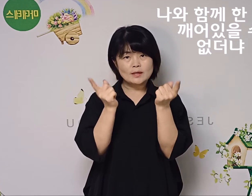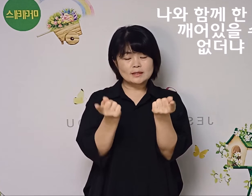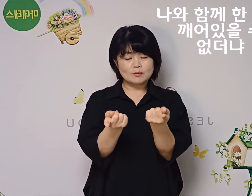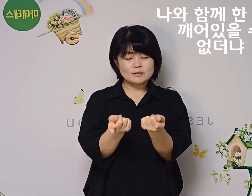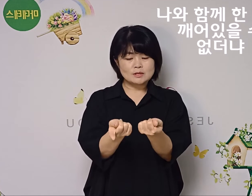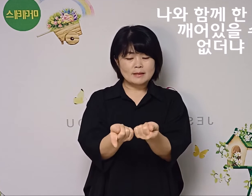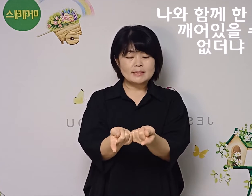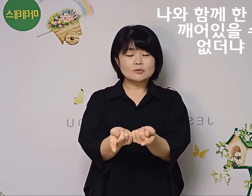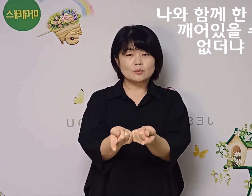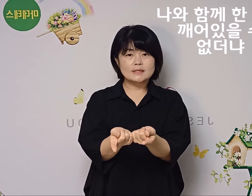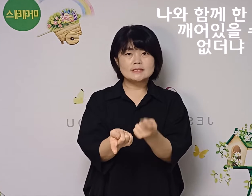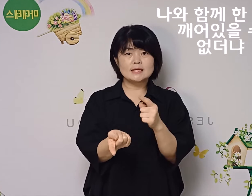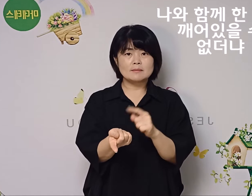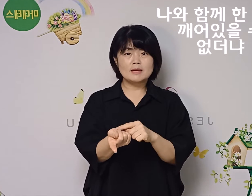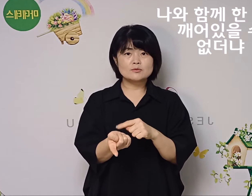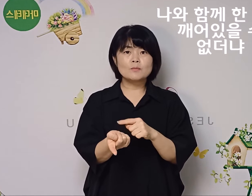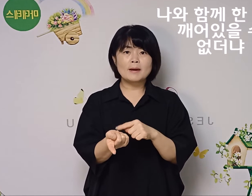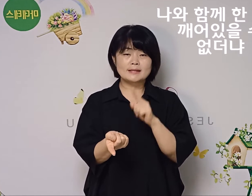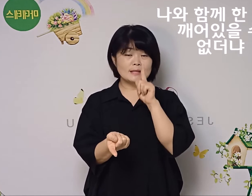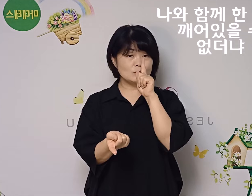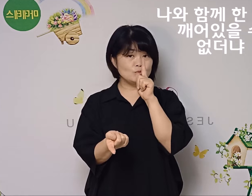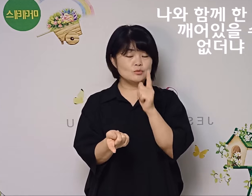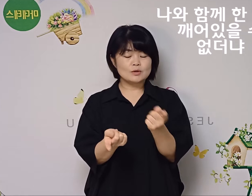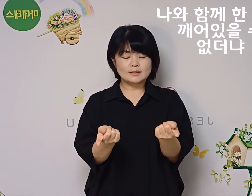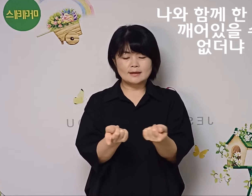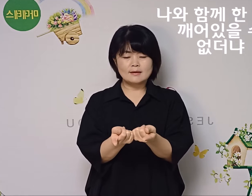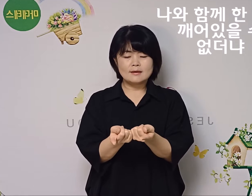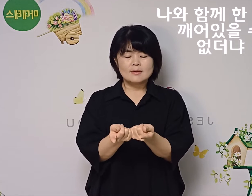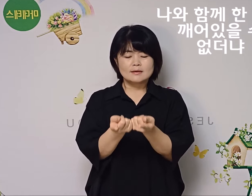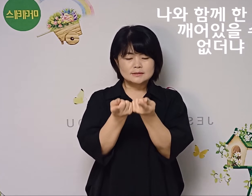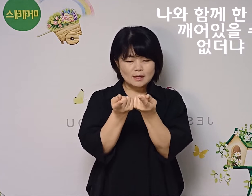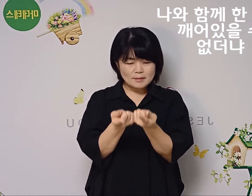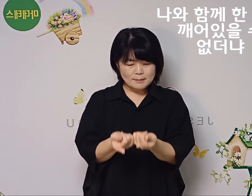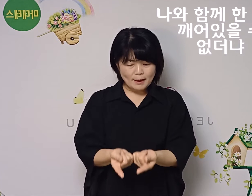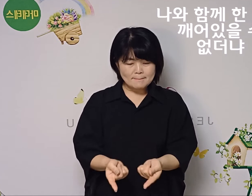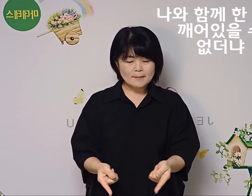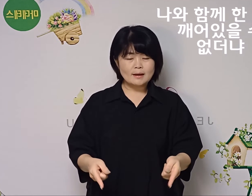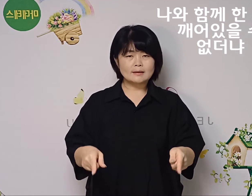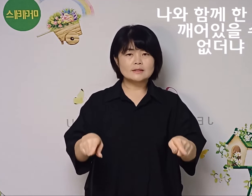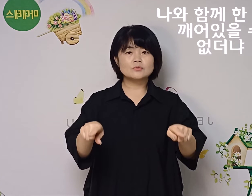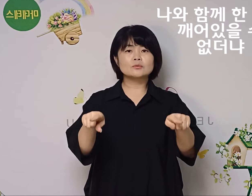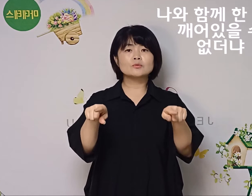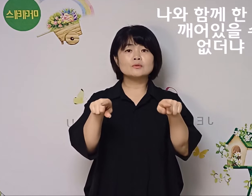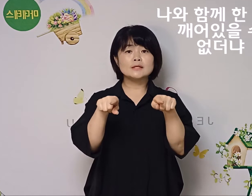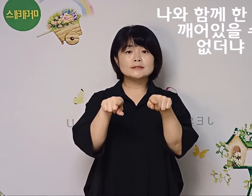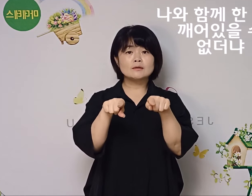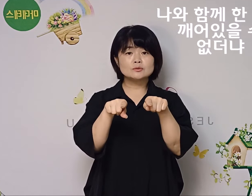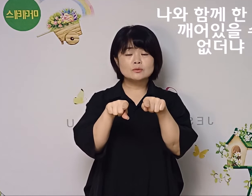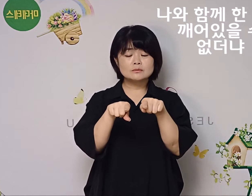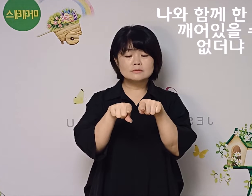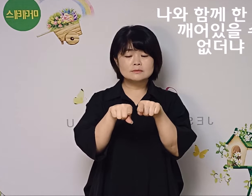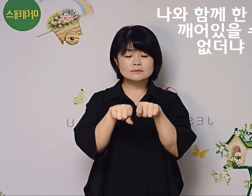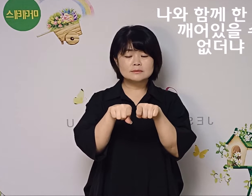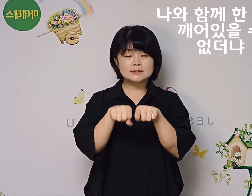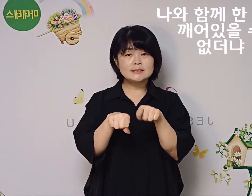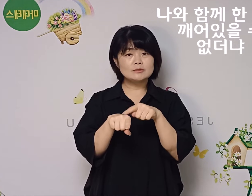새끼손가락이 먼저 만나도록 하신 다음에 손바닥이 위로 가게 그 다음에 반바퀴 정도 굴려서 손 등이